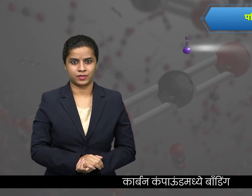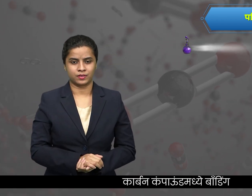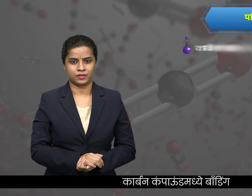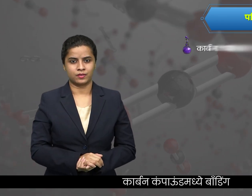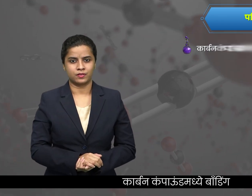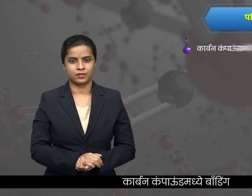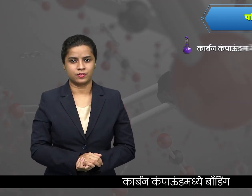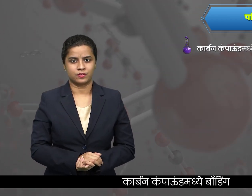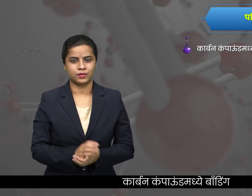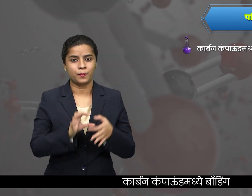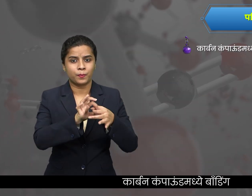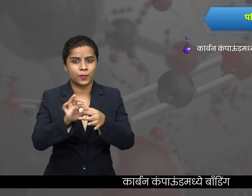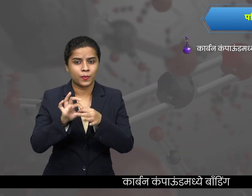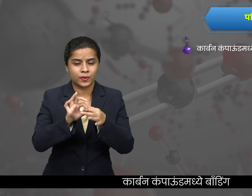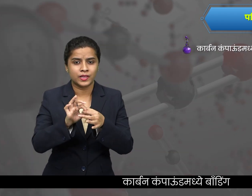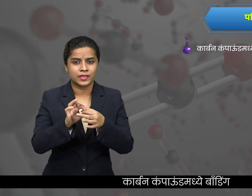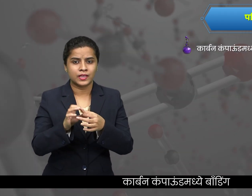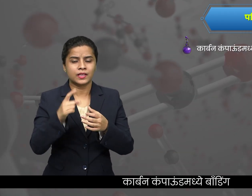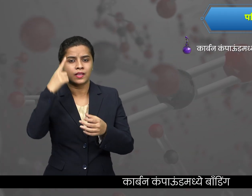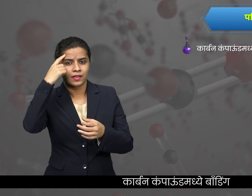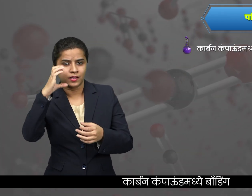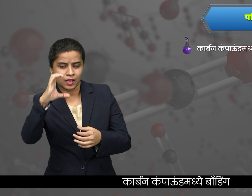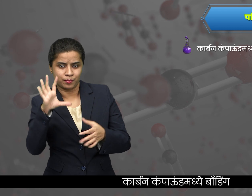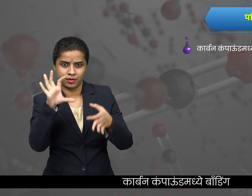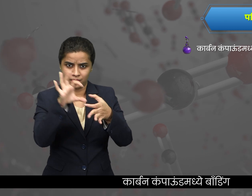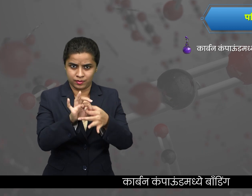कार्बन कंपाऊंडमध्ये बॉन्डिंग,